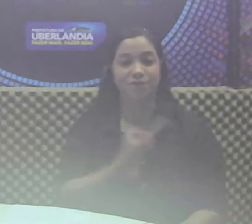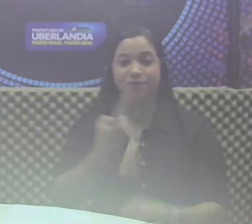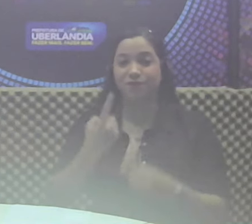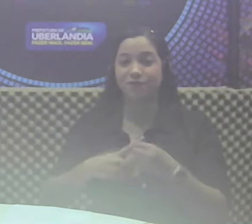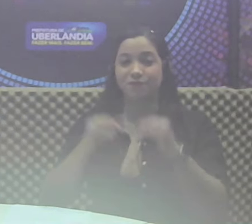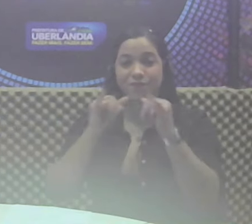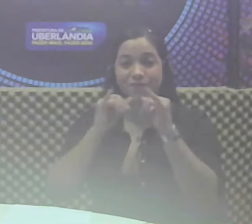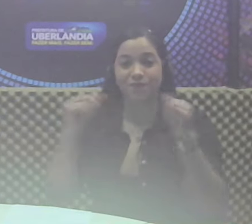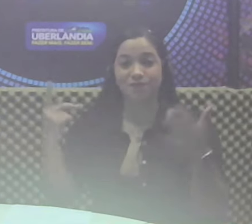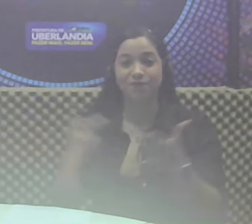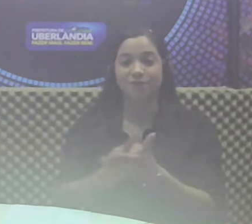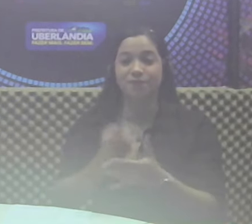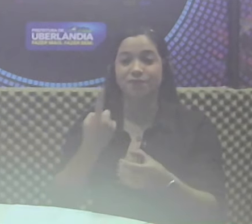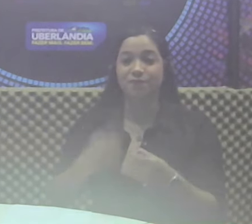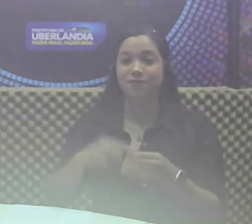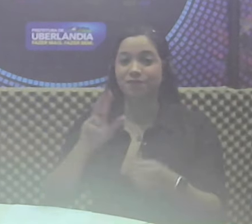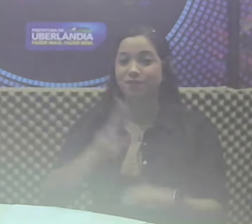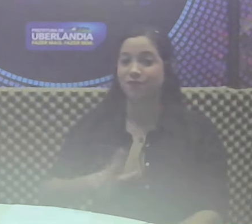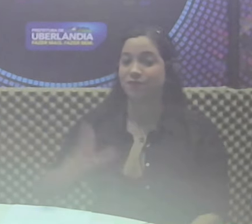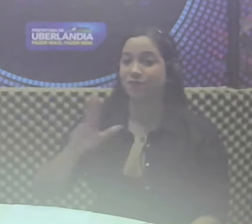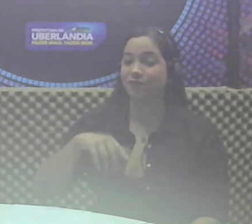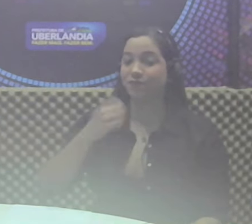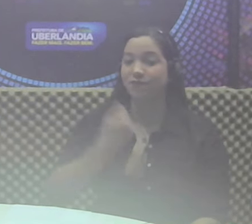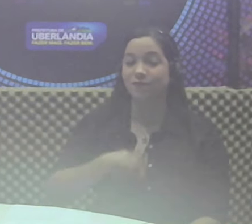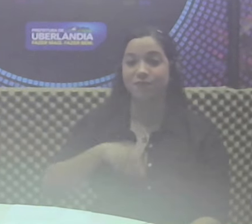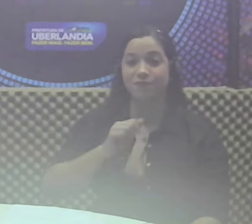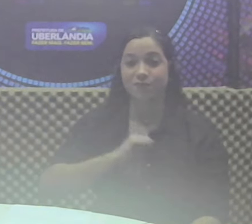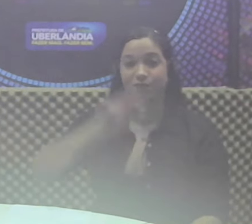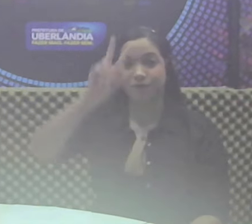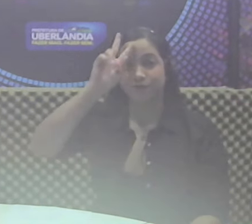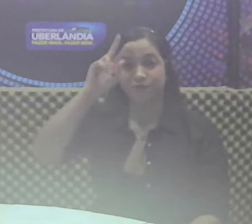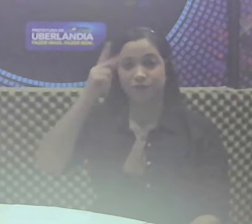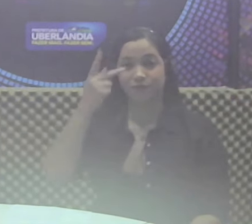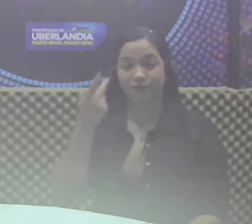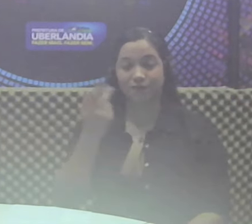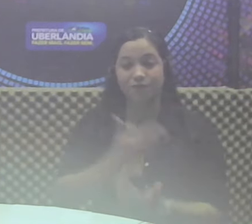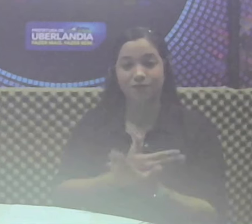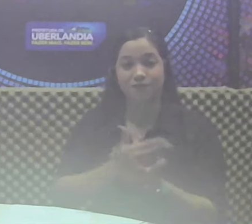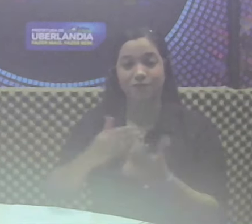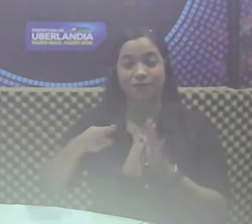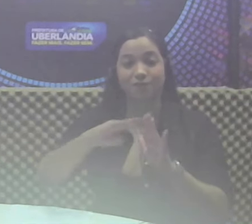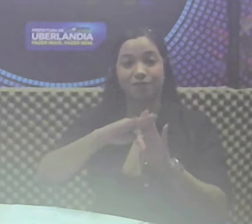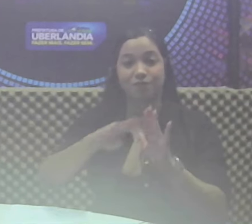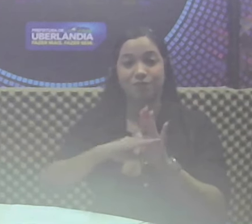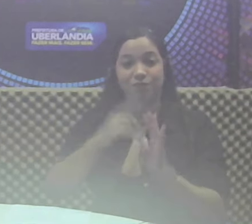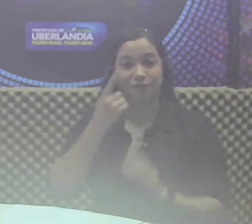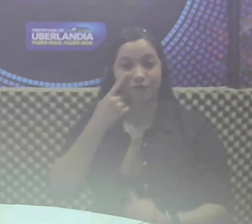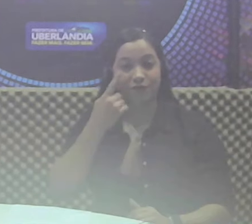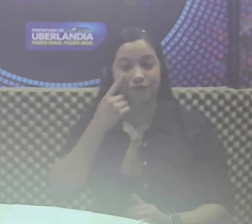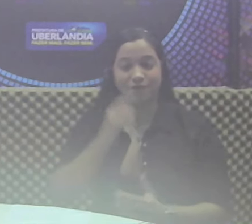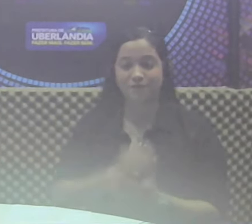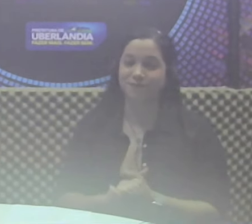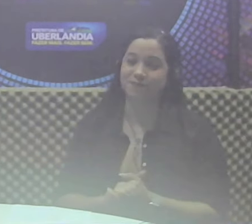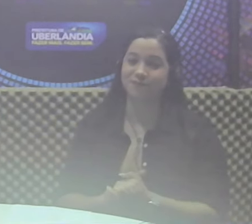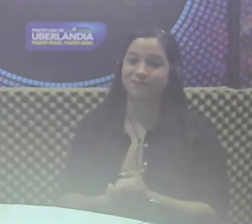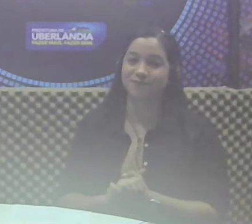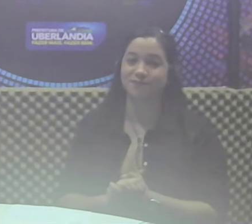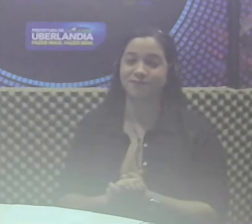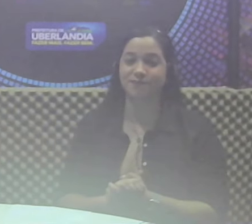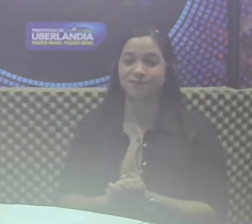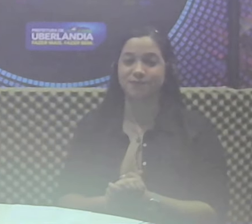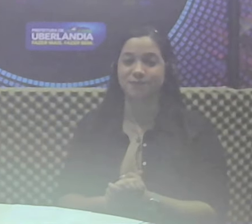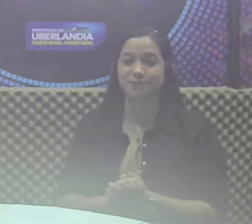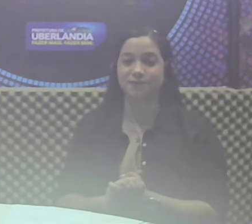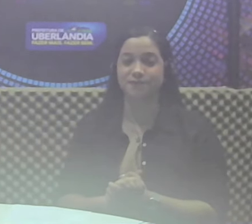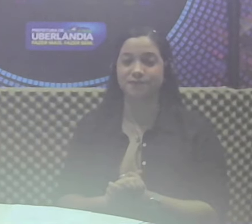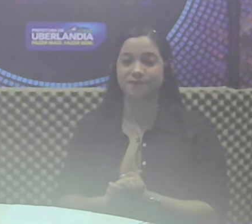de notícias sobre o que de fato acontece em Uberlândia. Eu sou Ismênia Kerer e na edição de hoje você fica sabendo.